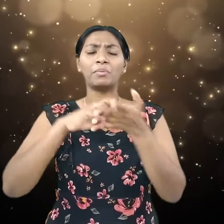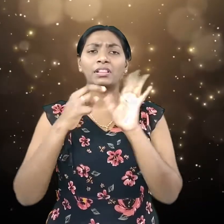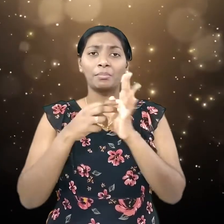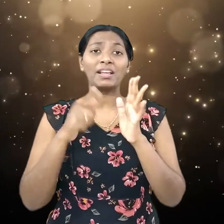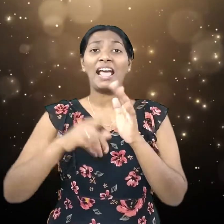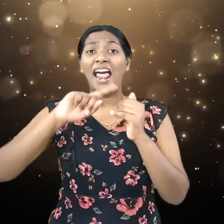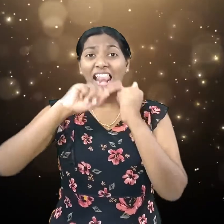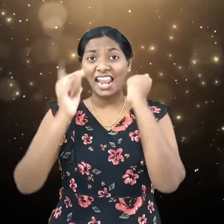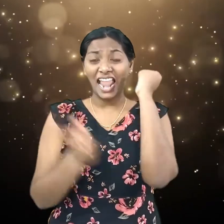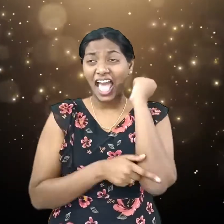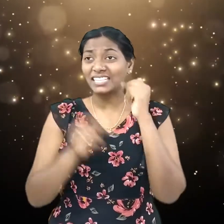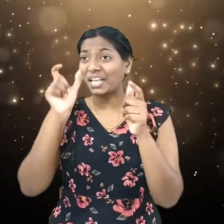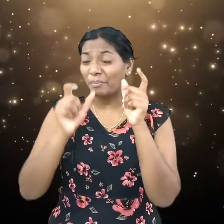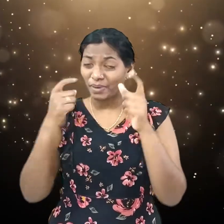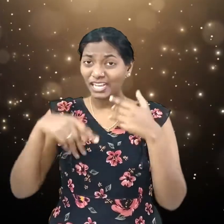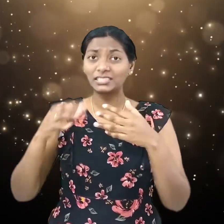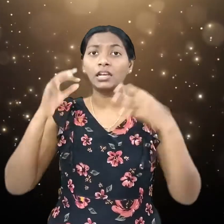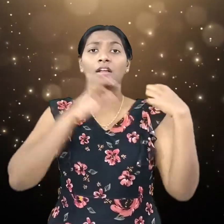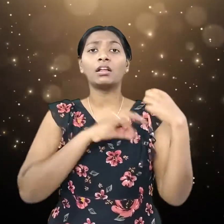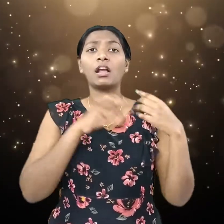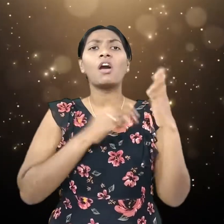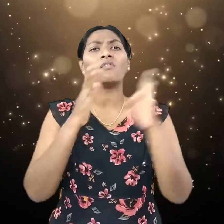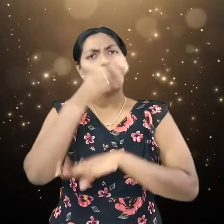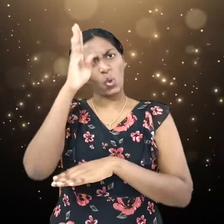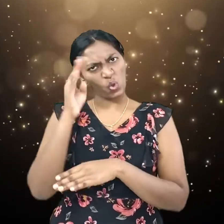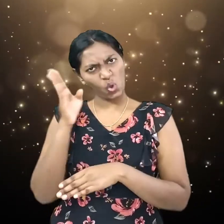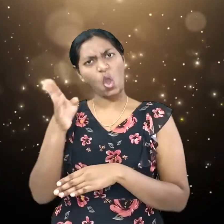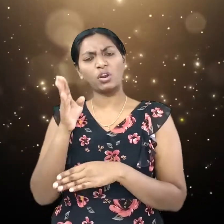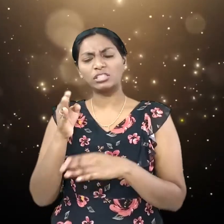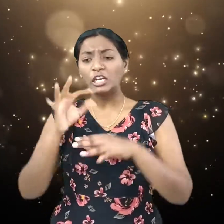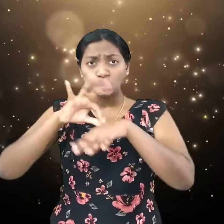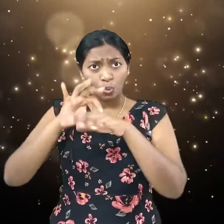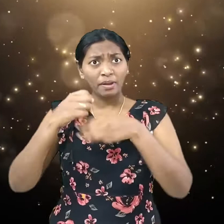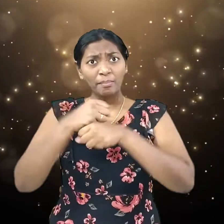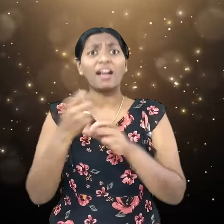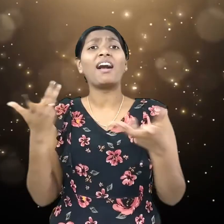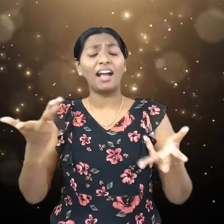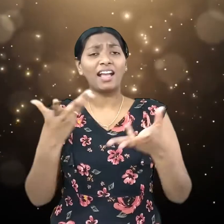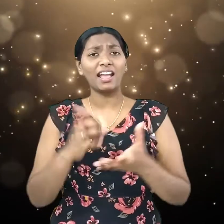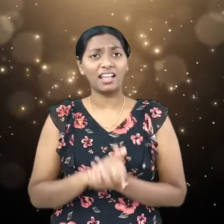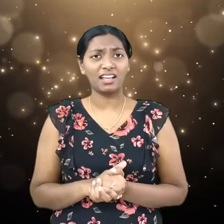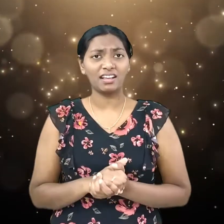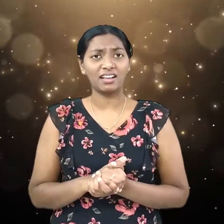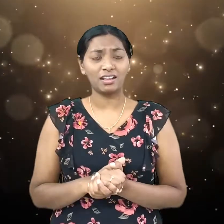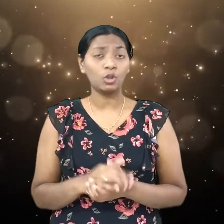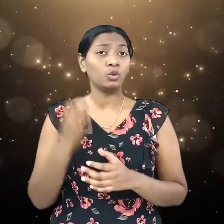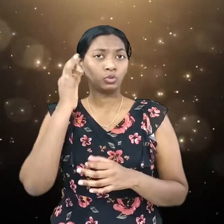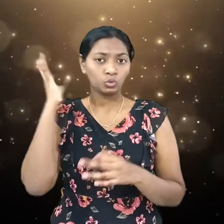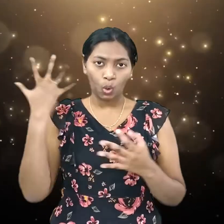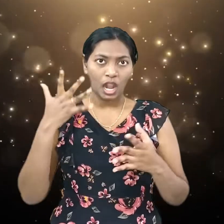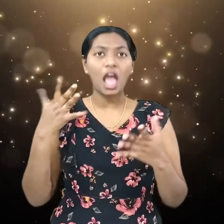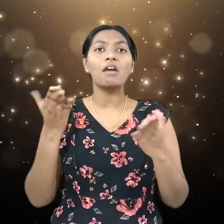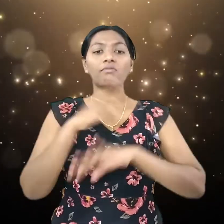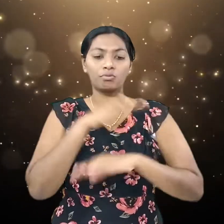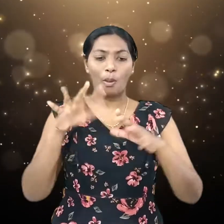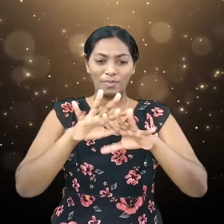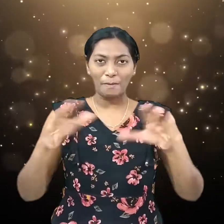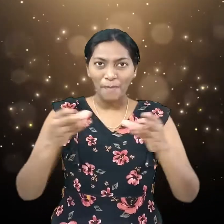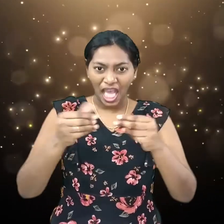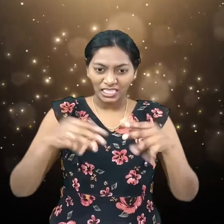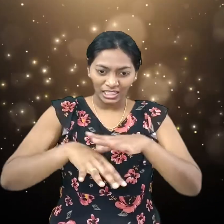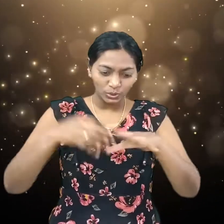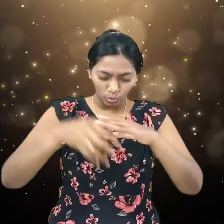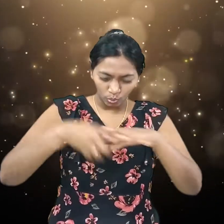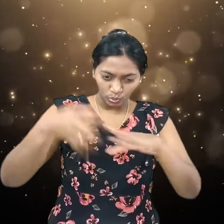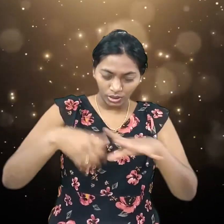इंसान ने बनाया क्या है, सोना उसने जमीन से निकाला, पेट्रोल उसने जमीन से निकाला, पानी उसने नीचे, मतलब क्या